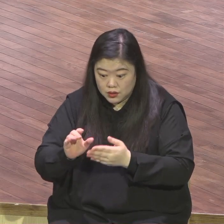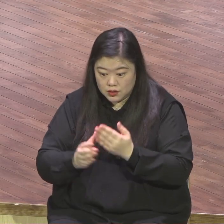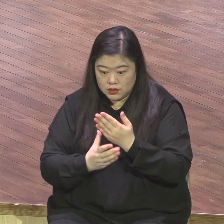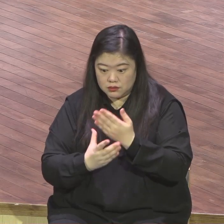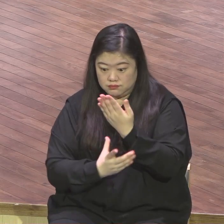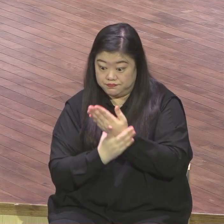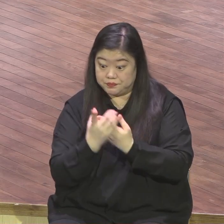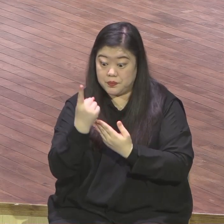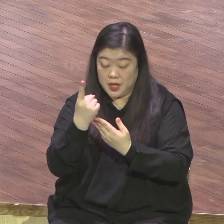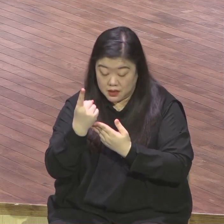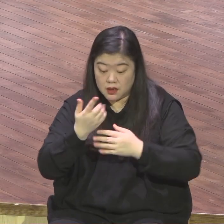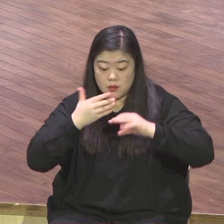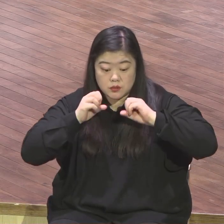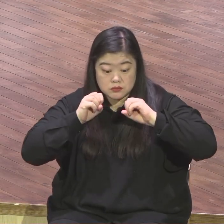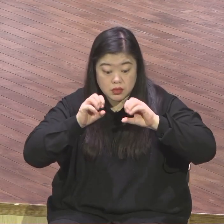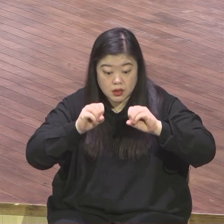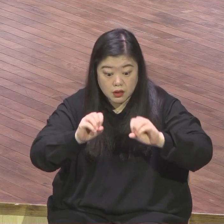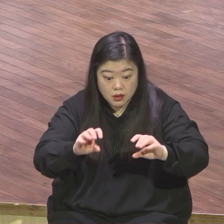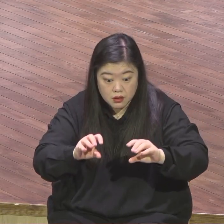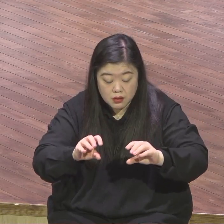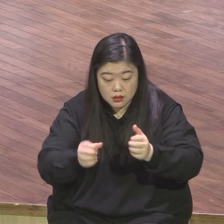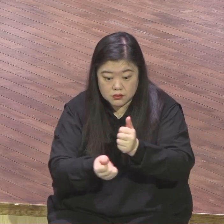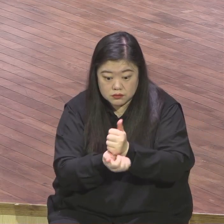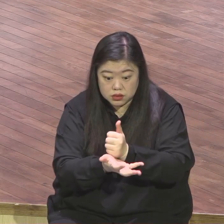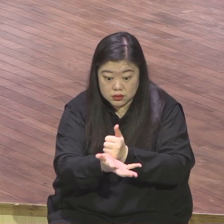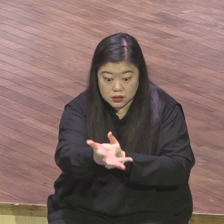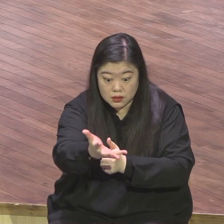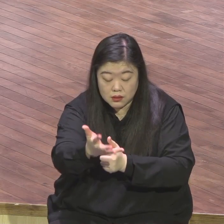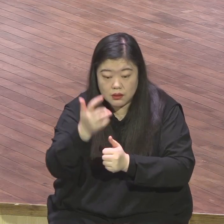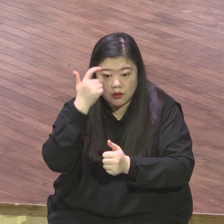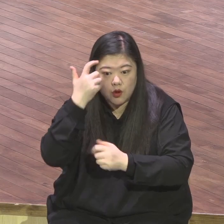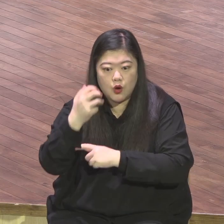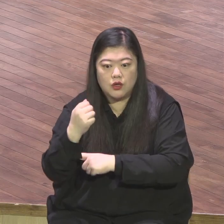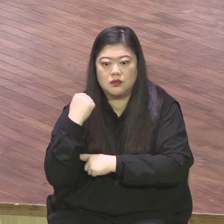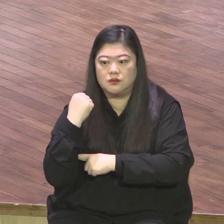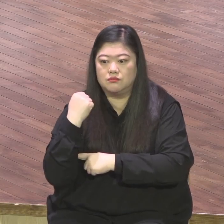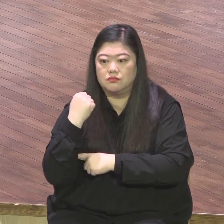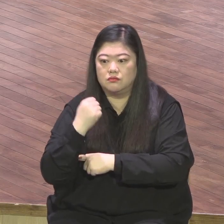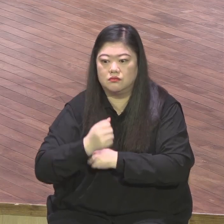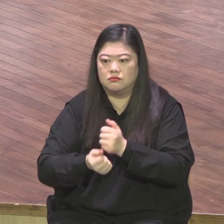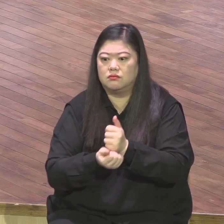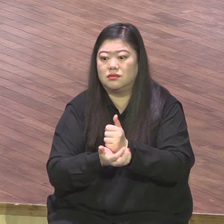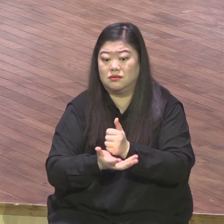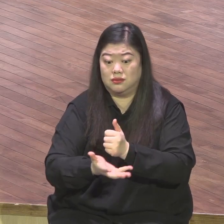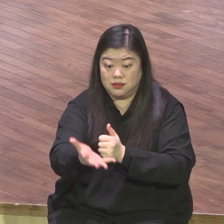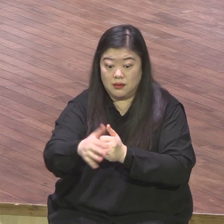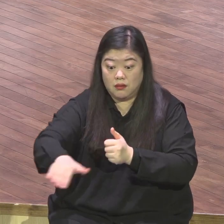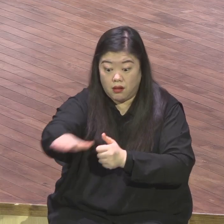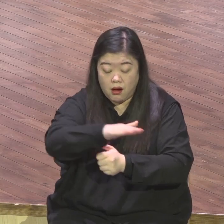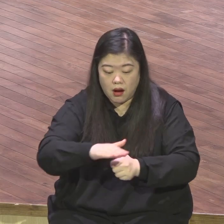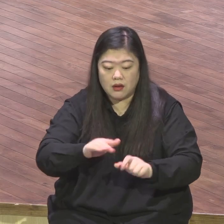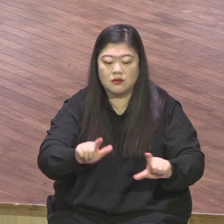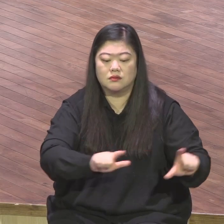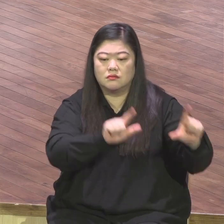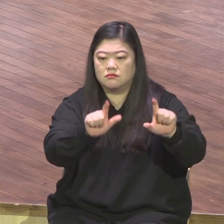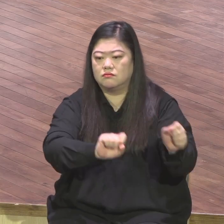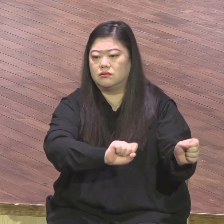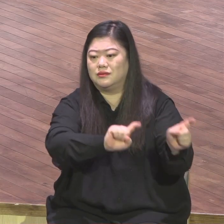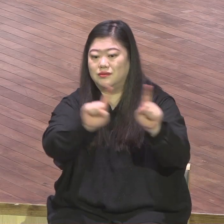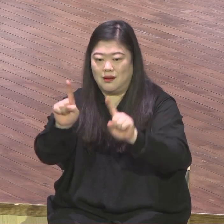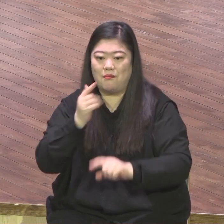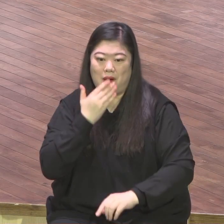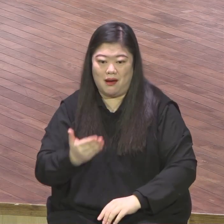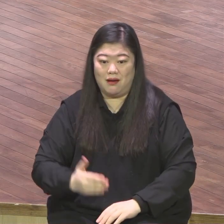그러면 영적 무한한 힘을 가지고 현장을 살리게 되어 있다. 이 창세기 3대